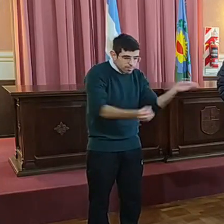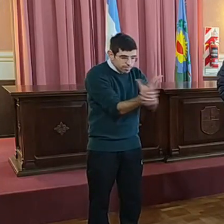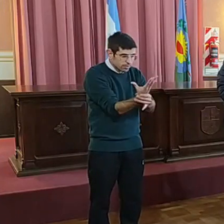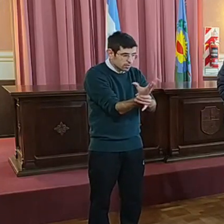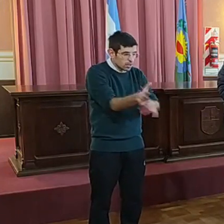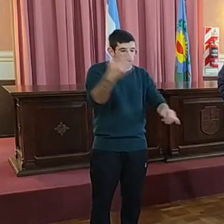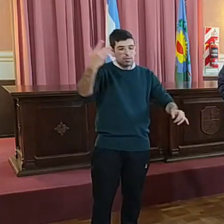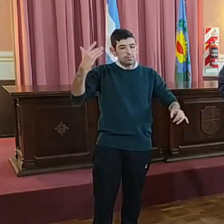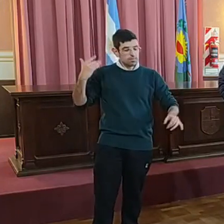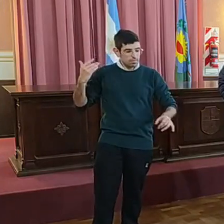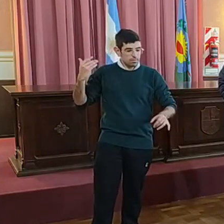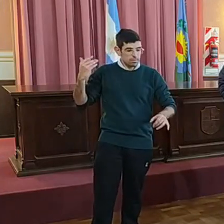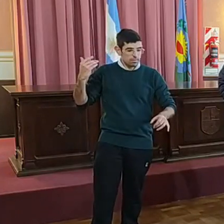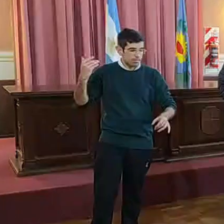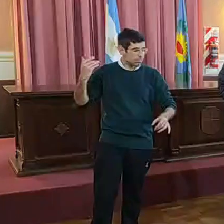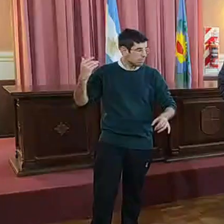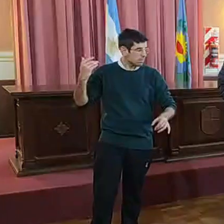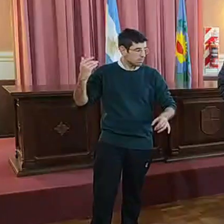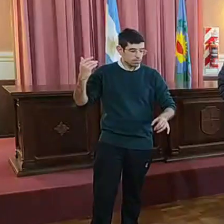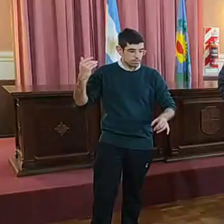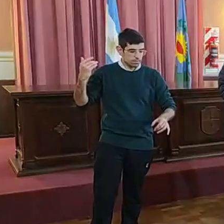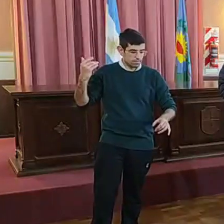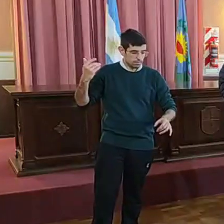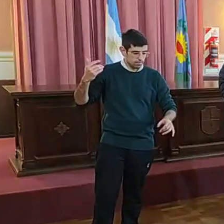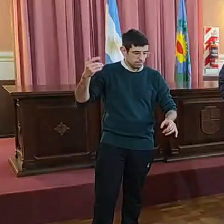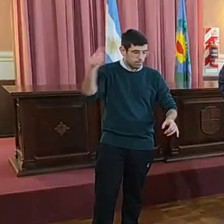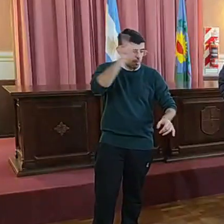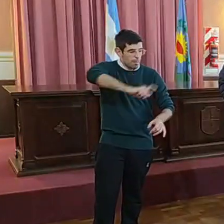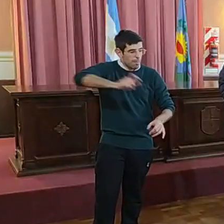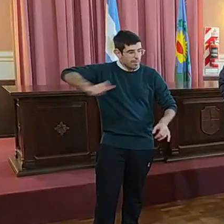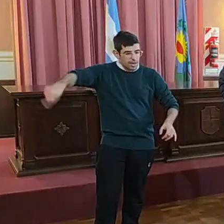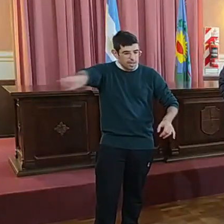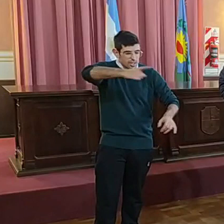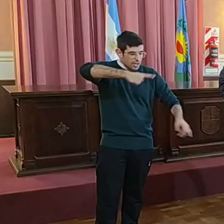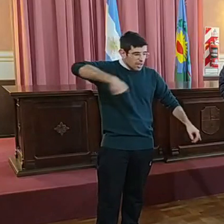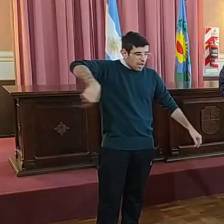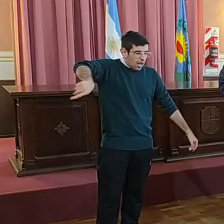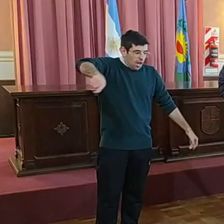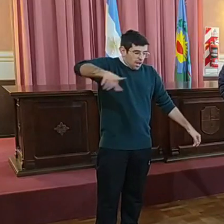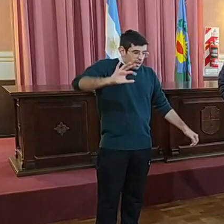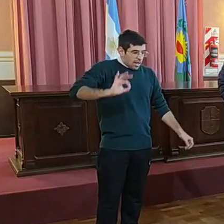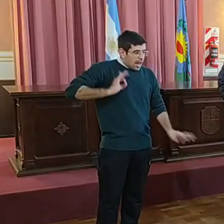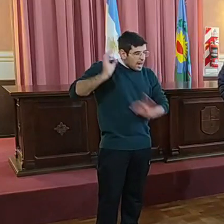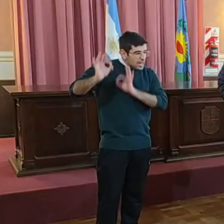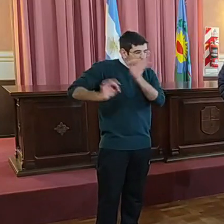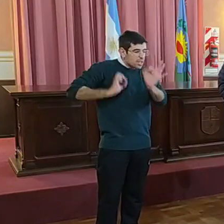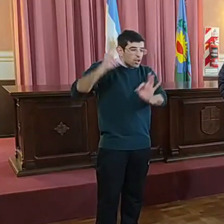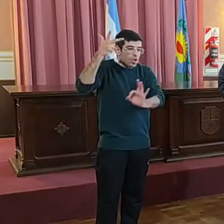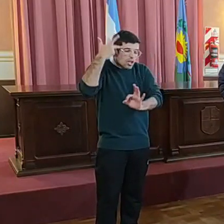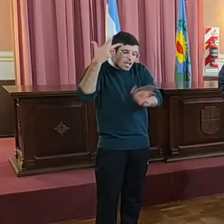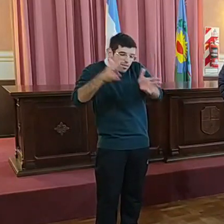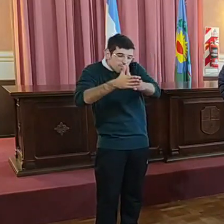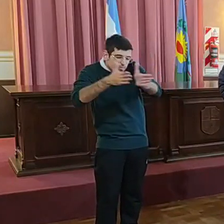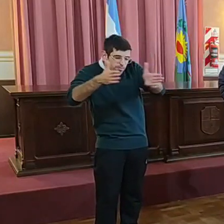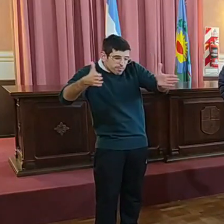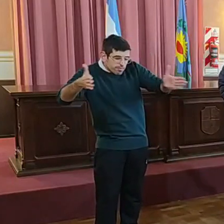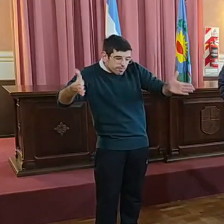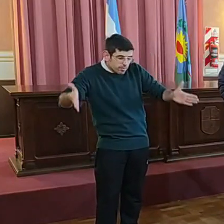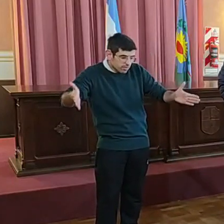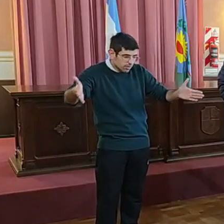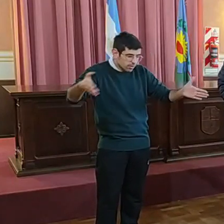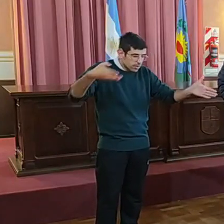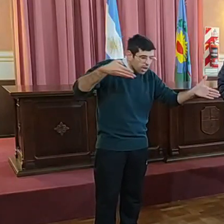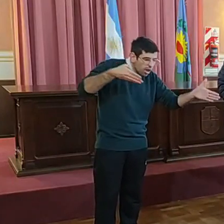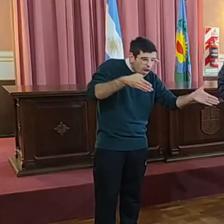orígenes tienen más que ver con quienes en el siglo XVIII eligieron el lugar que luego sería